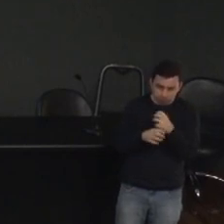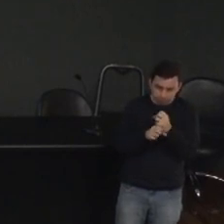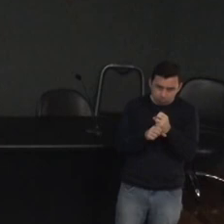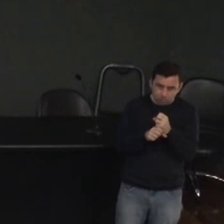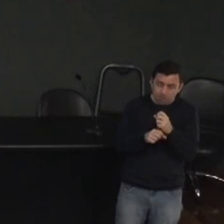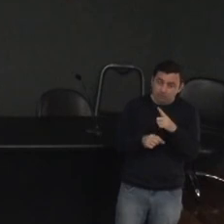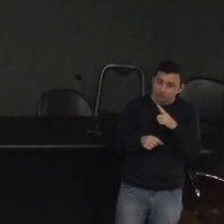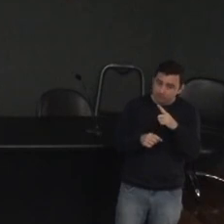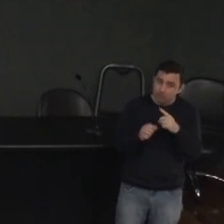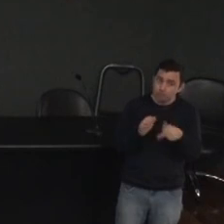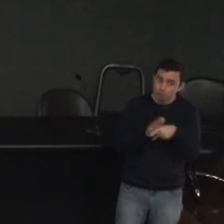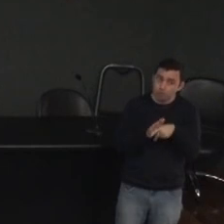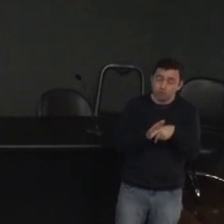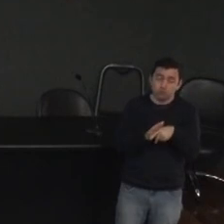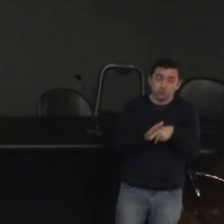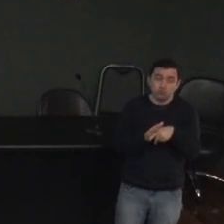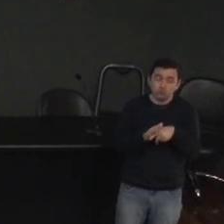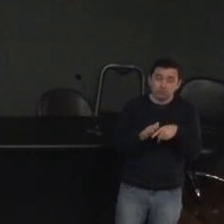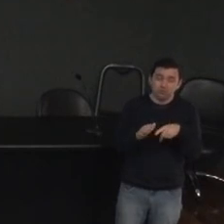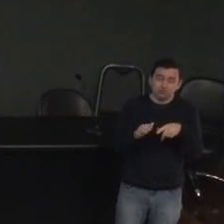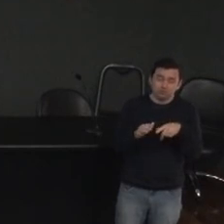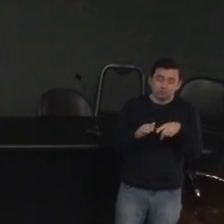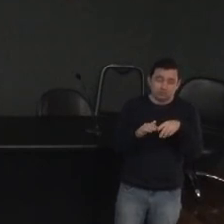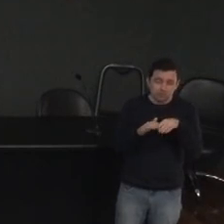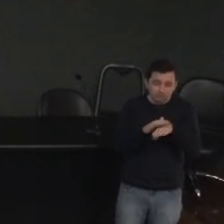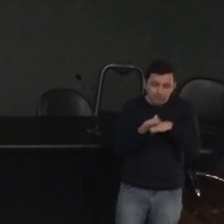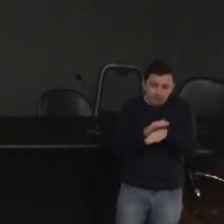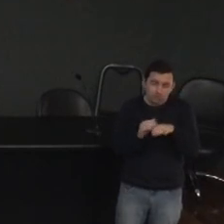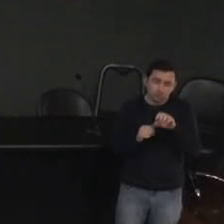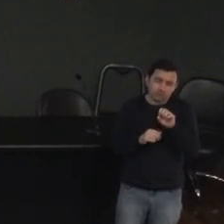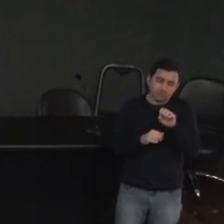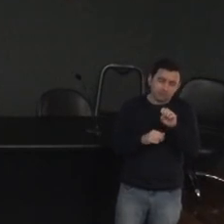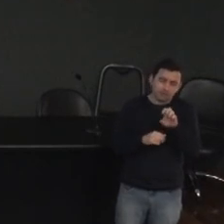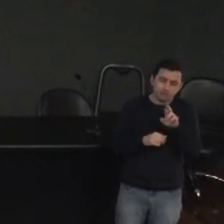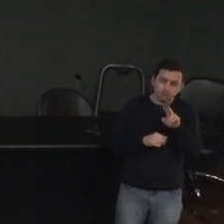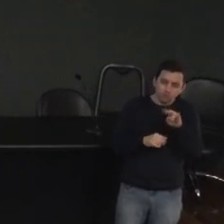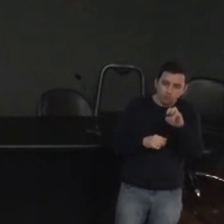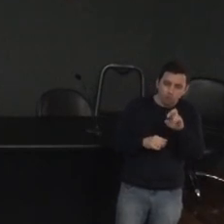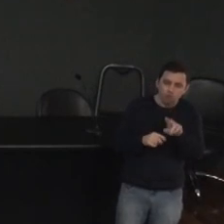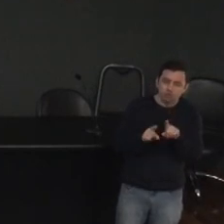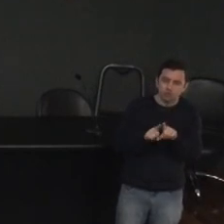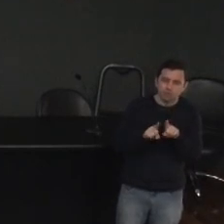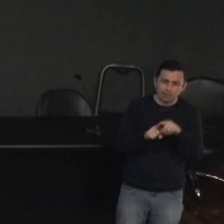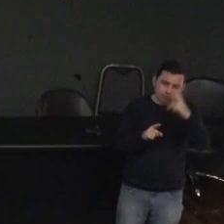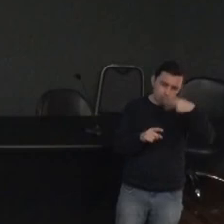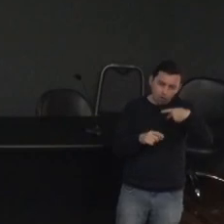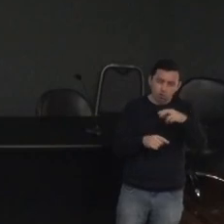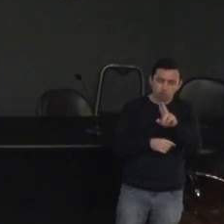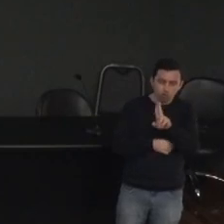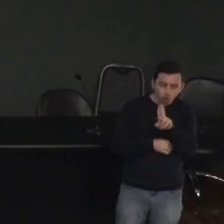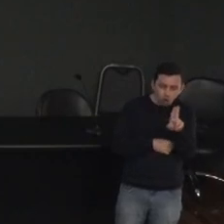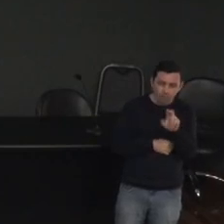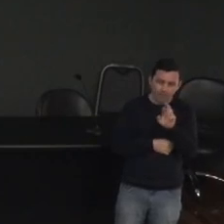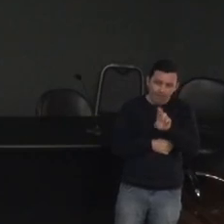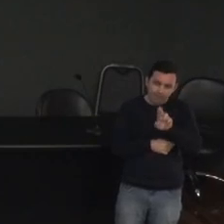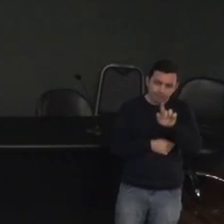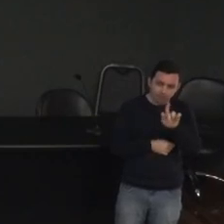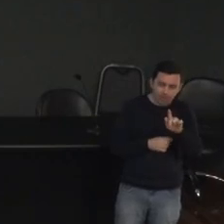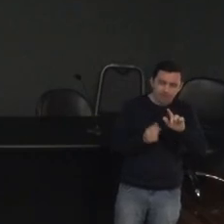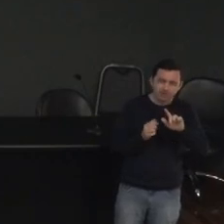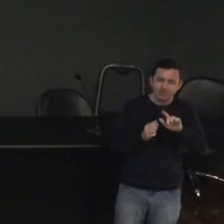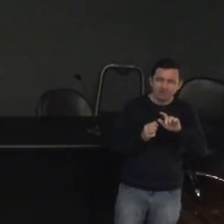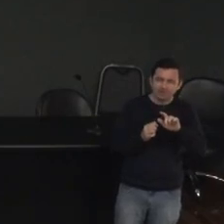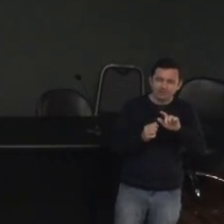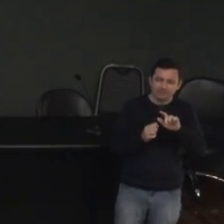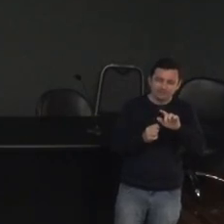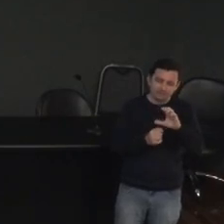dado de servidor tá aplicando uma sanção tem tramitação de processo com dado pessoal nome RG CPF e-mail endereço etc